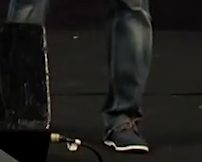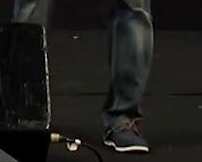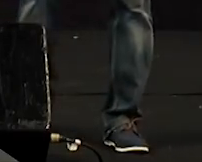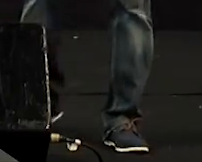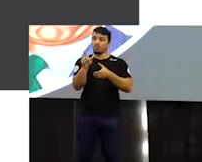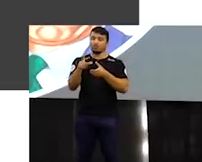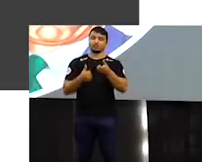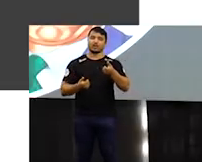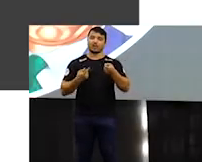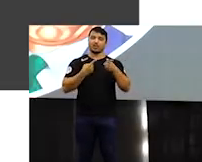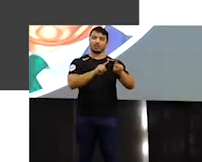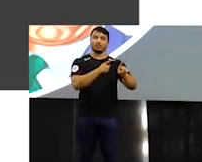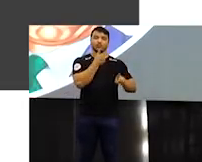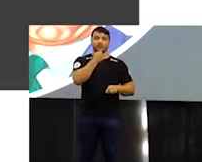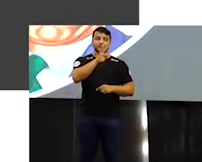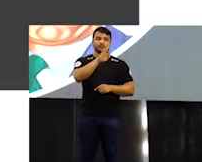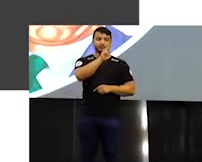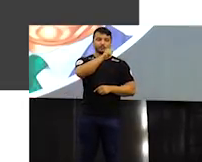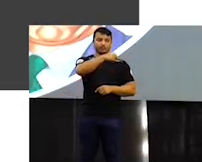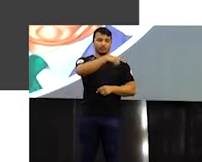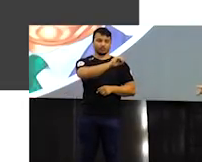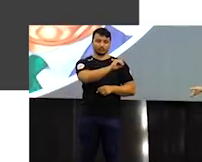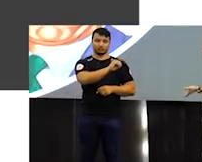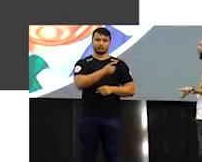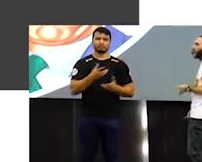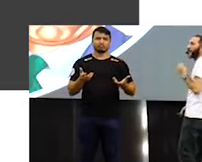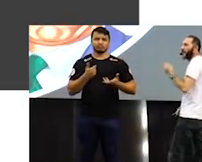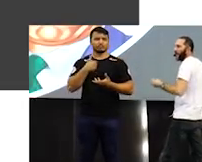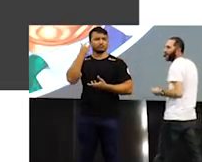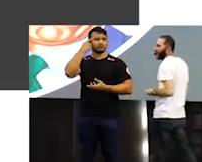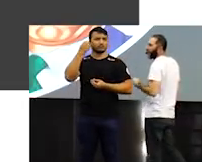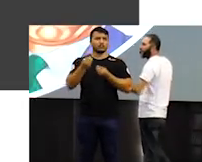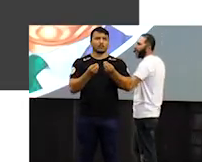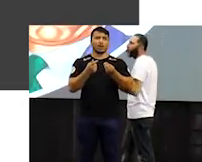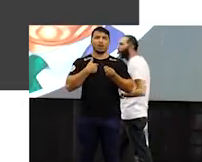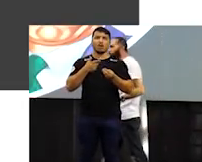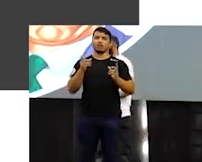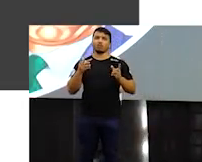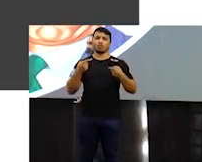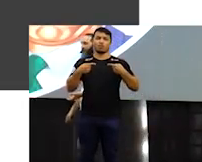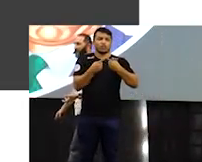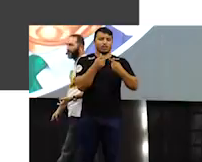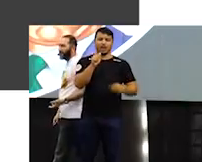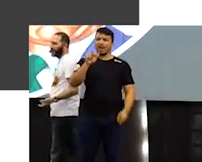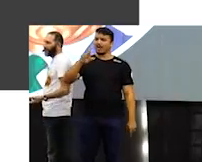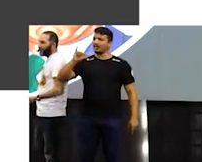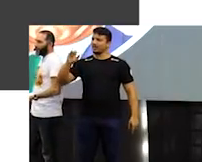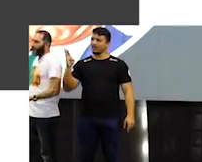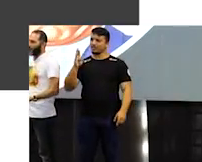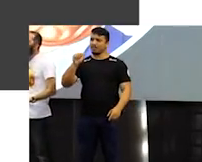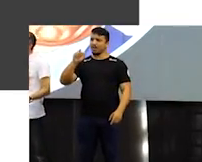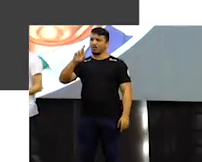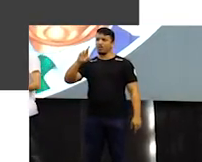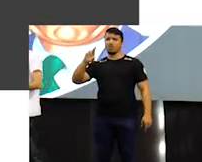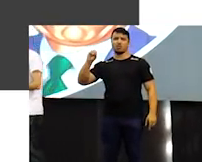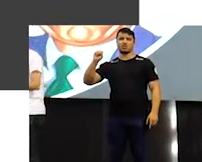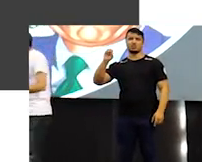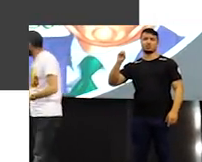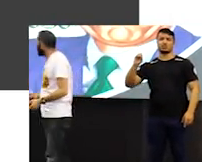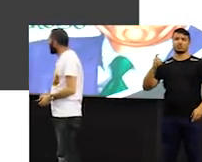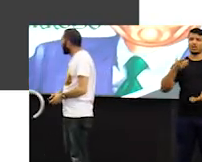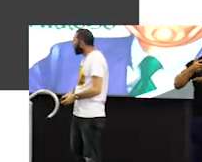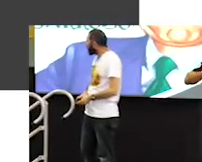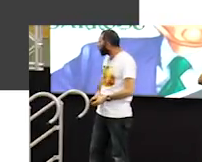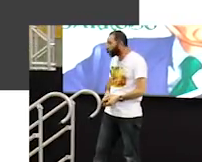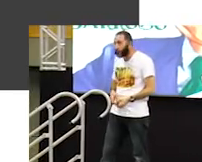frente. Bom, professor, agora tu esticou a baladeira. O que tem a ver Ari Barroso com provas